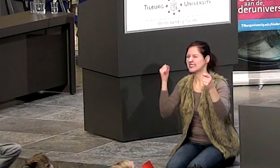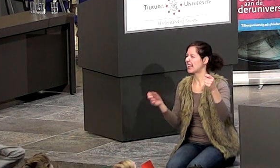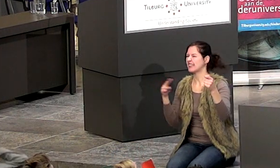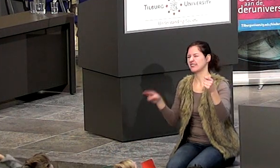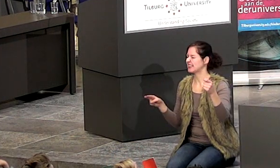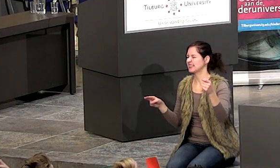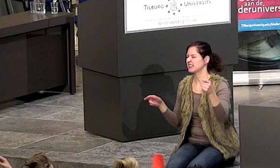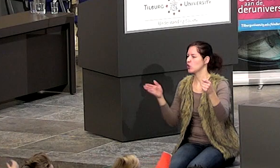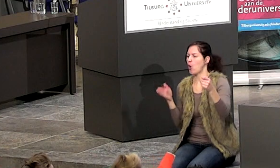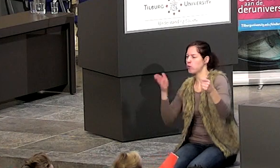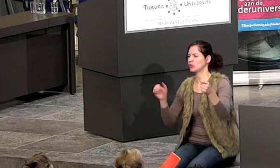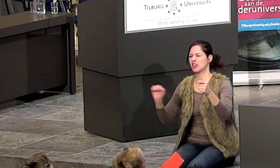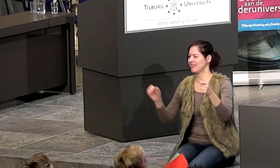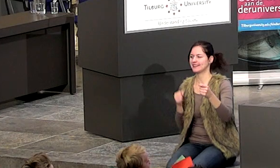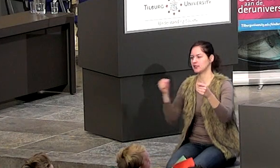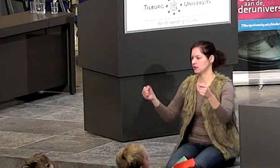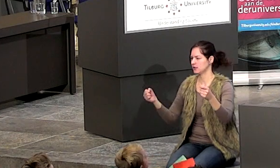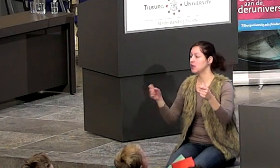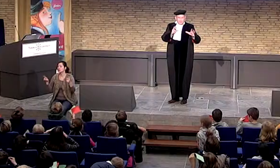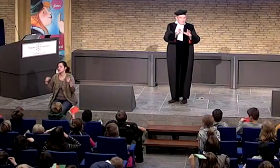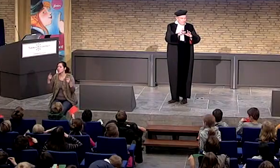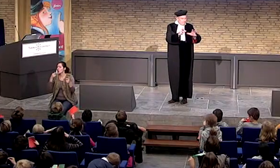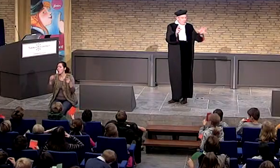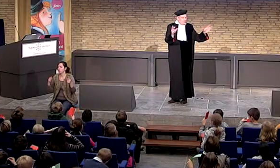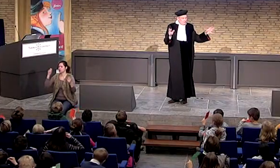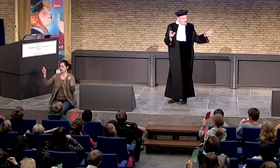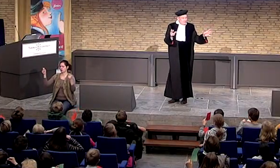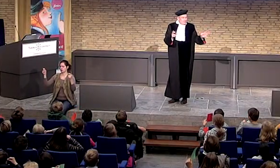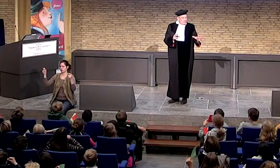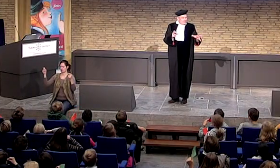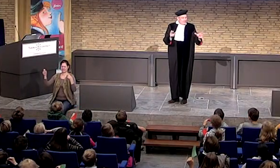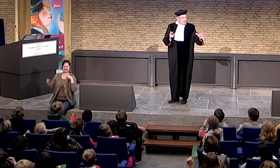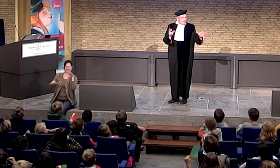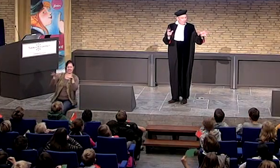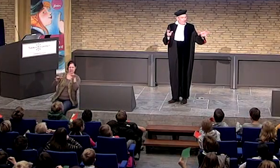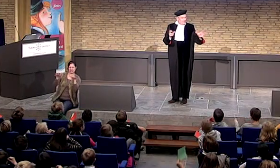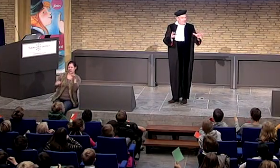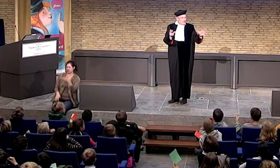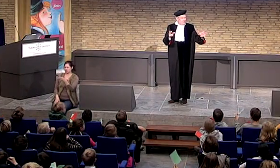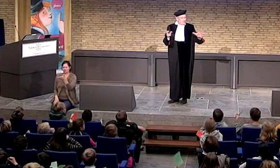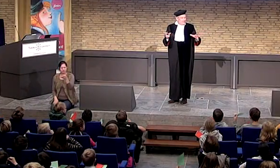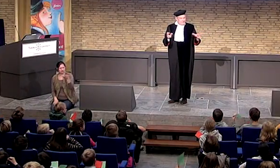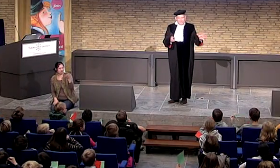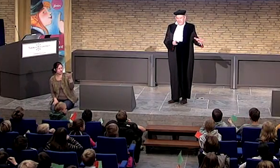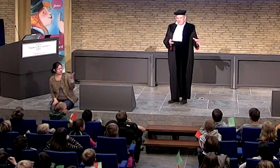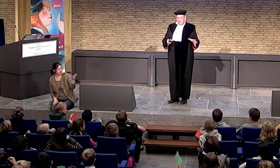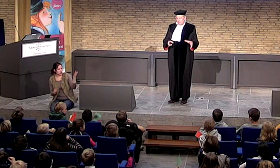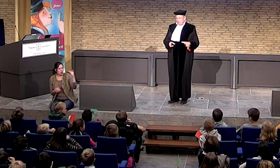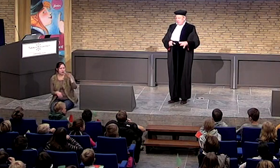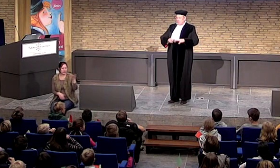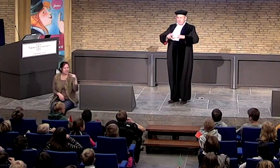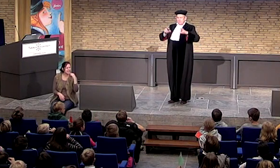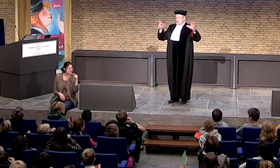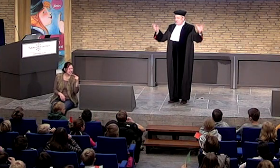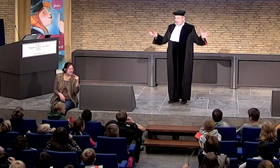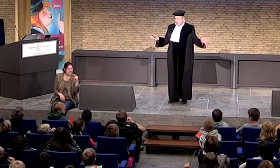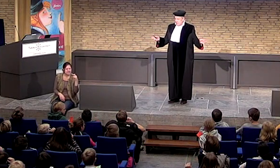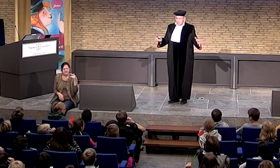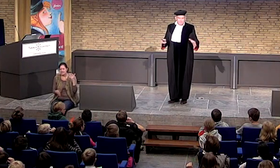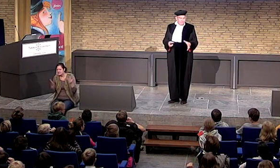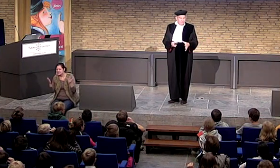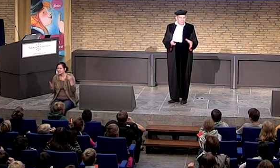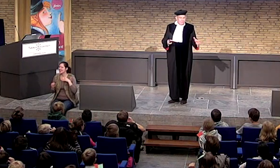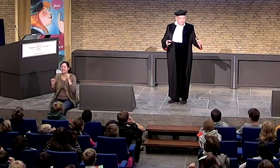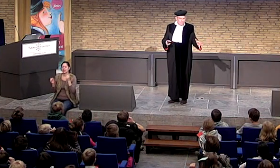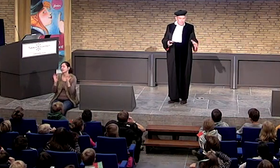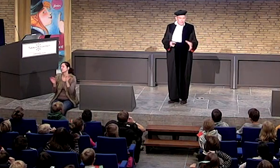niet. En dan ga ik een beetje proberen in te schatten vanaf het podium. Om te kijken van hoeveel kinderen zeggen nou het een en zeggen nou het ander. Ik kan niet precies tellen, daar